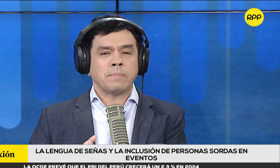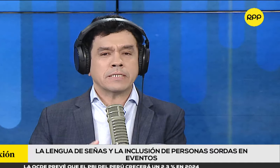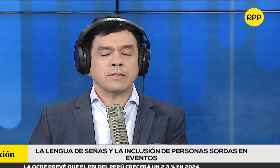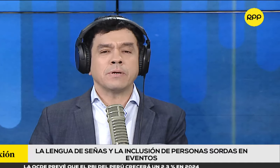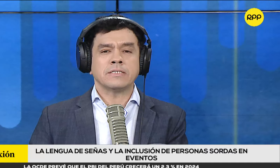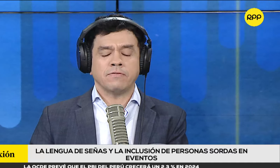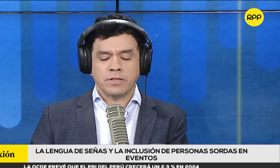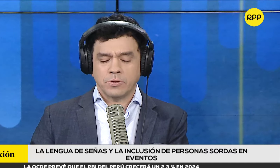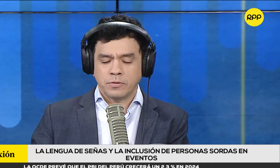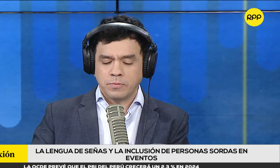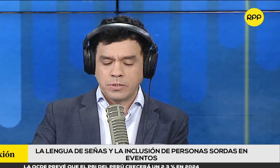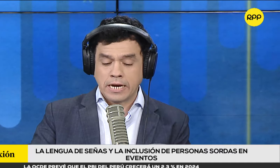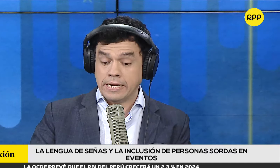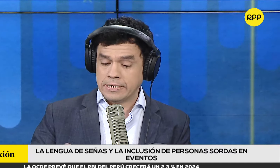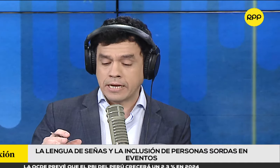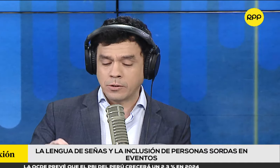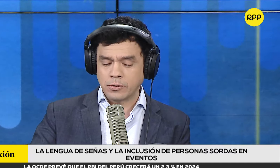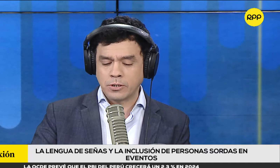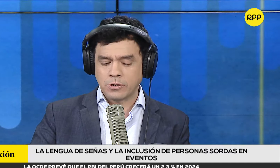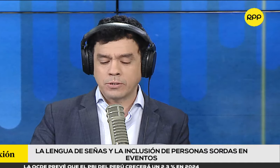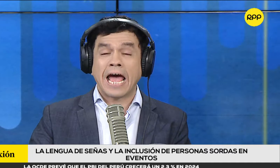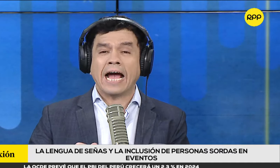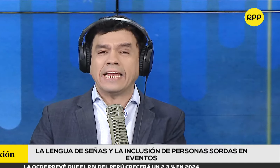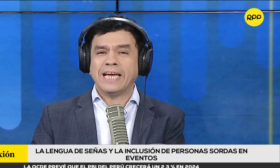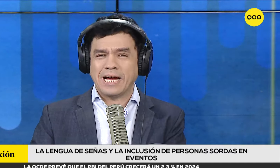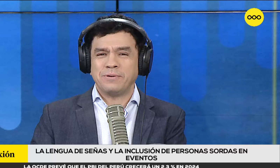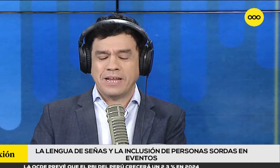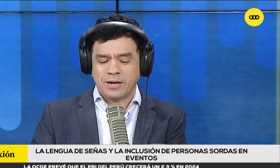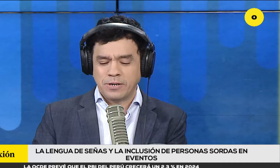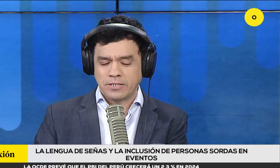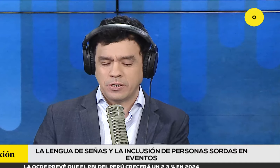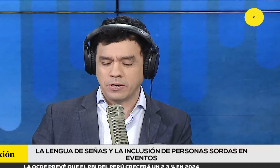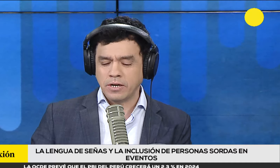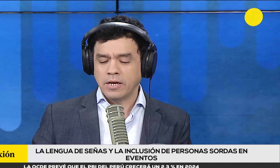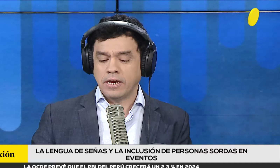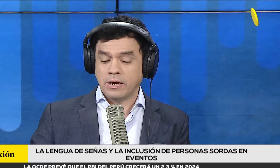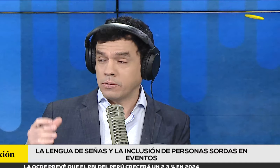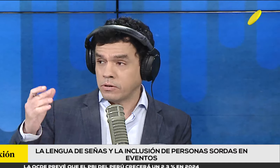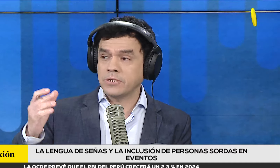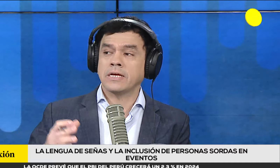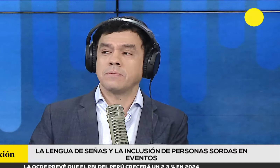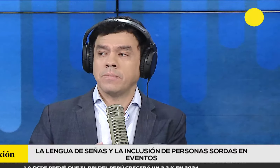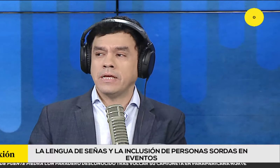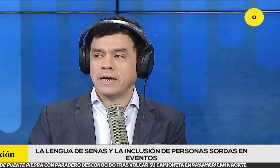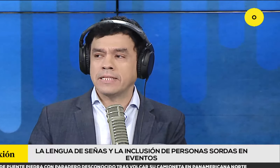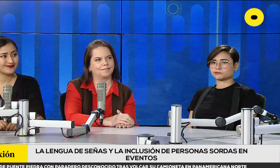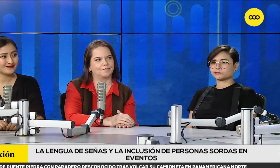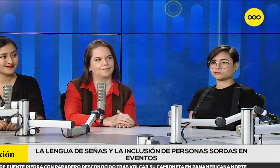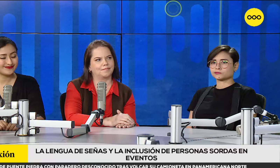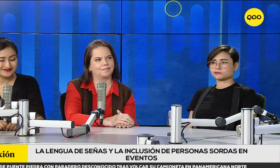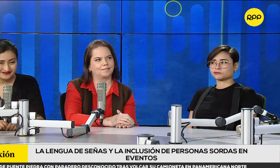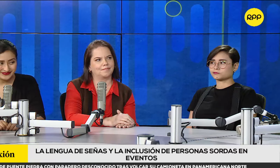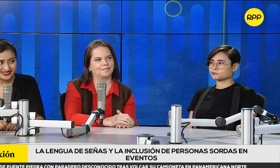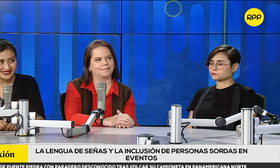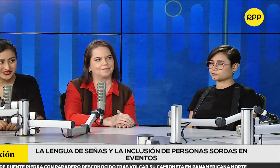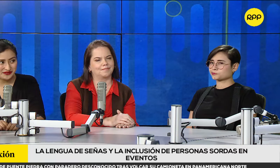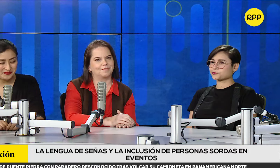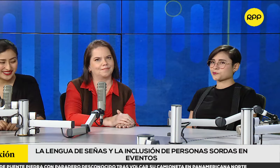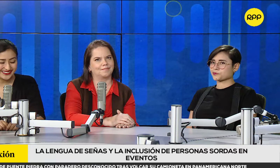pasando en este evento musical. Ella está con nosotros aquí en Cabina de Conexión. Ruth, ¿cómo estás? Bienvenida, ¿qué tal? Buenas noches, bienvenida.